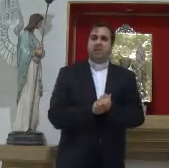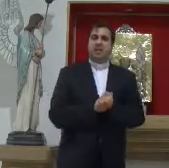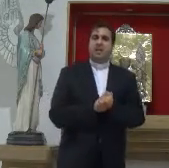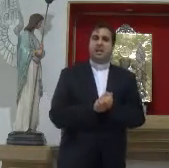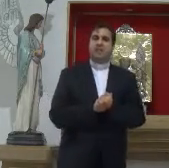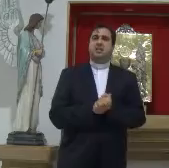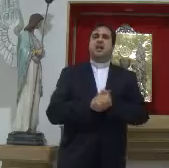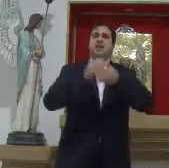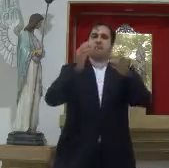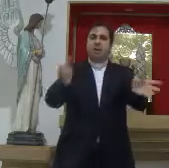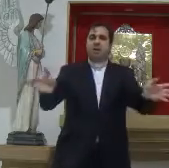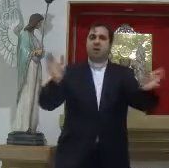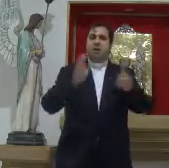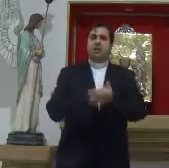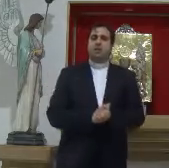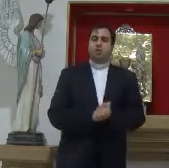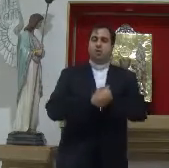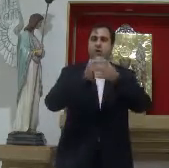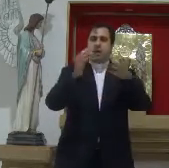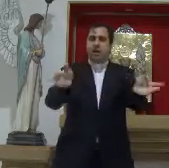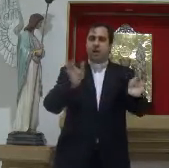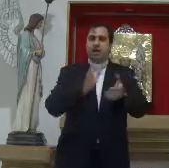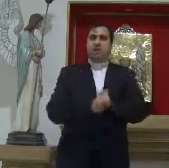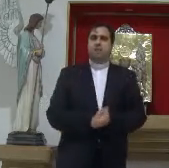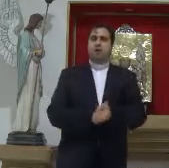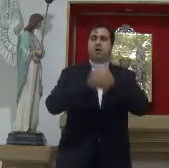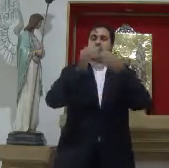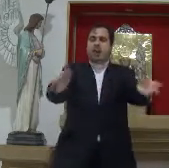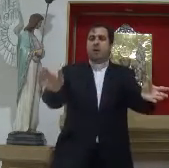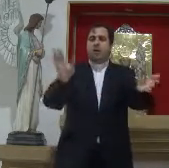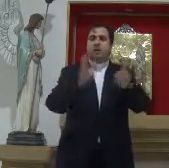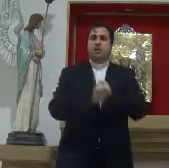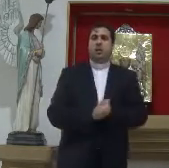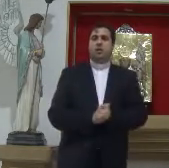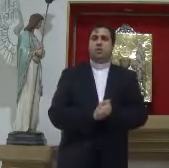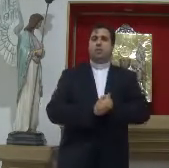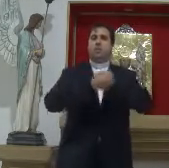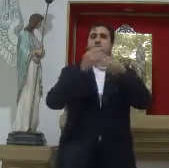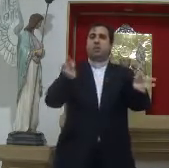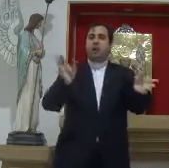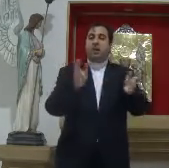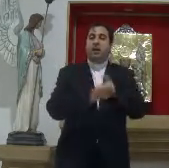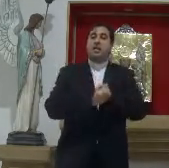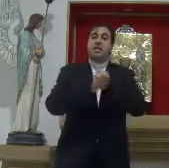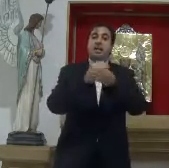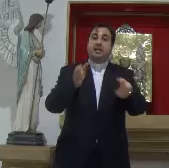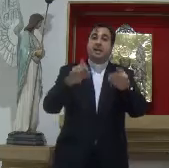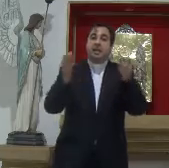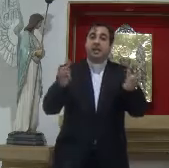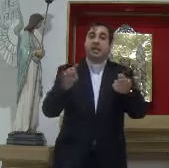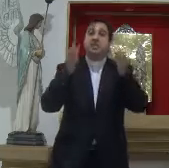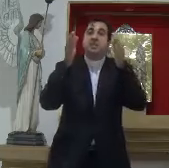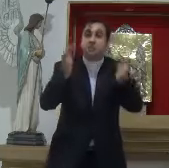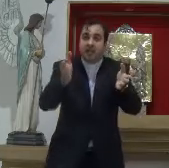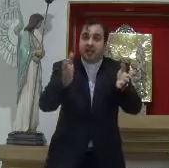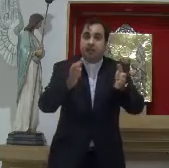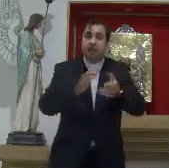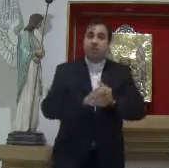iglesias vea locura pero monarcas pero laico comprometido pero que es crítico y que se pierde las bendiciones